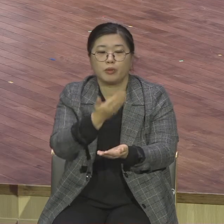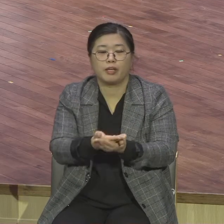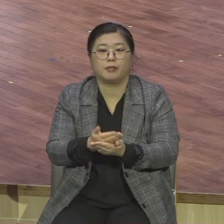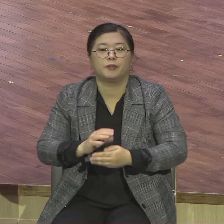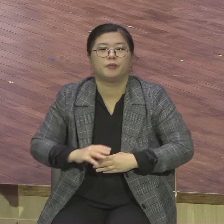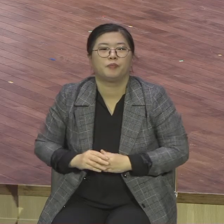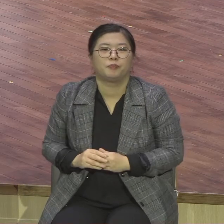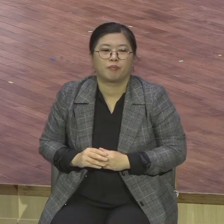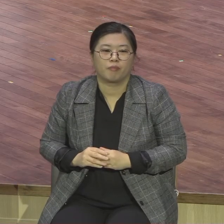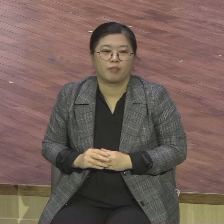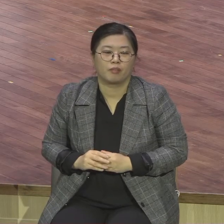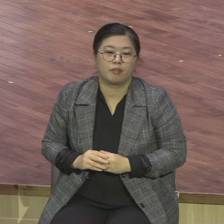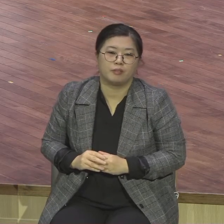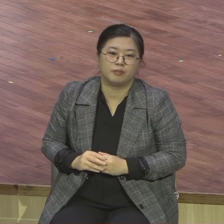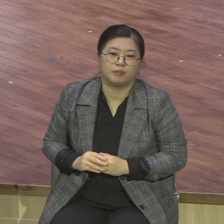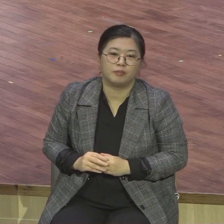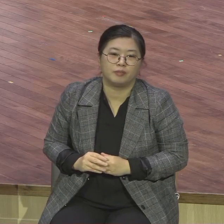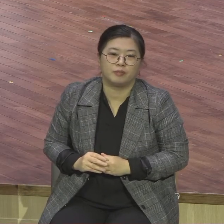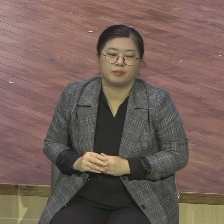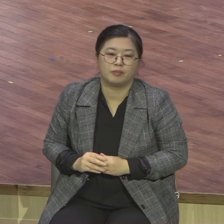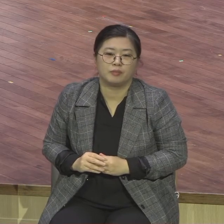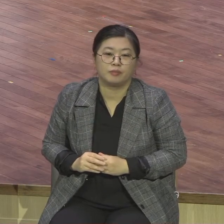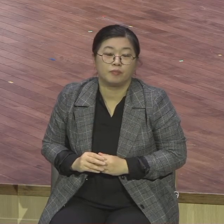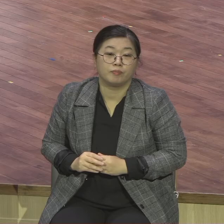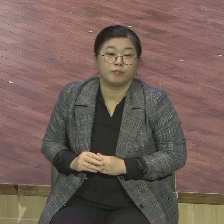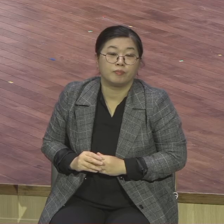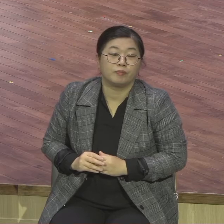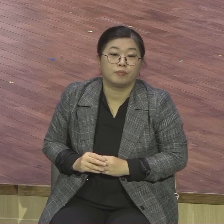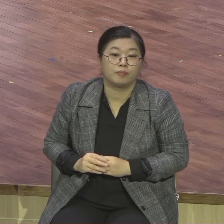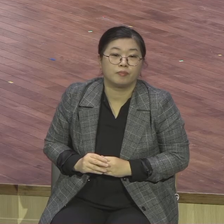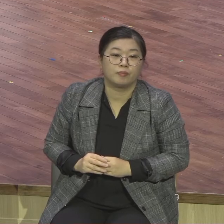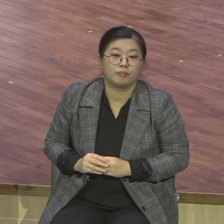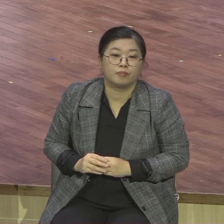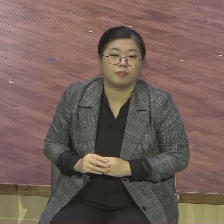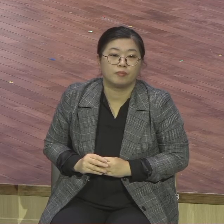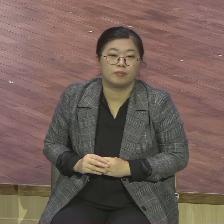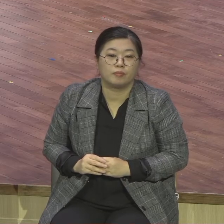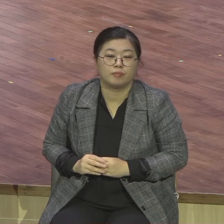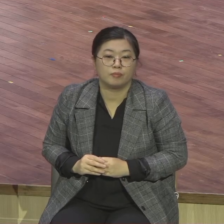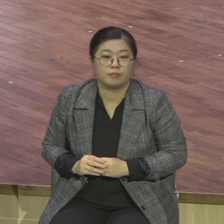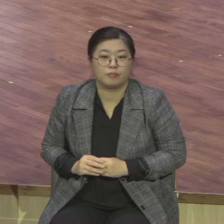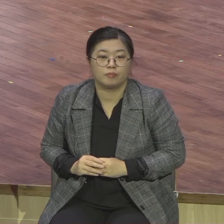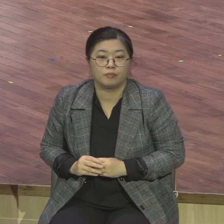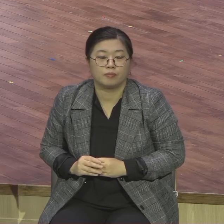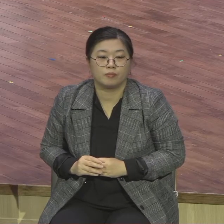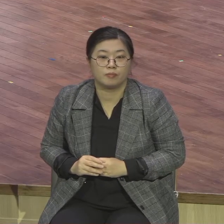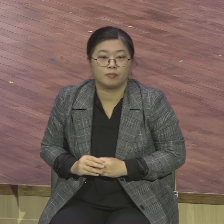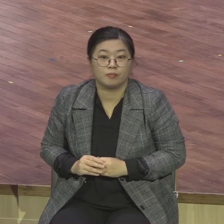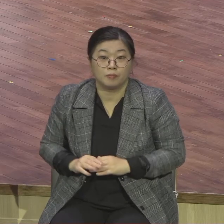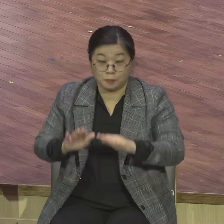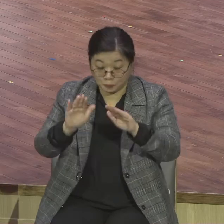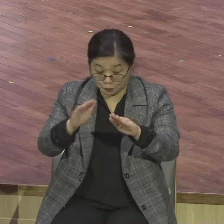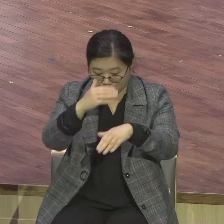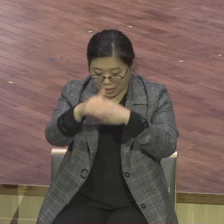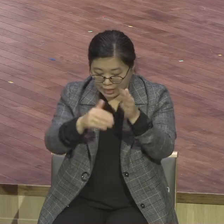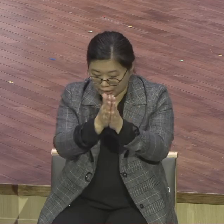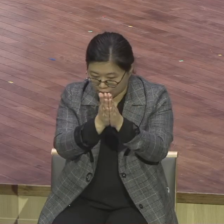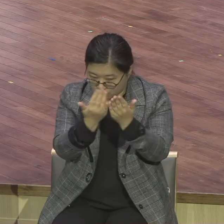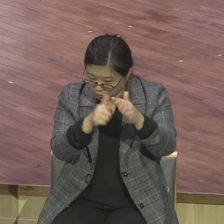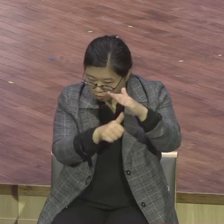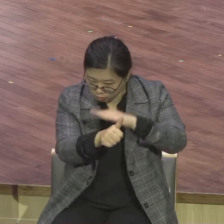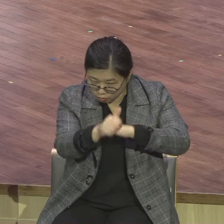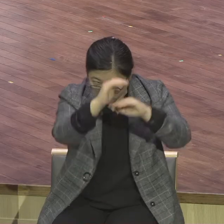시험을 전부 다 그 시험을 그 힘든 시험을 전부 다 뭐로 바꿨어요? 축복으로